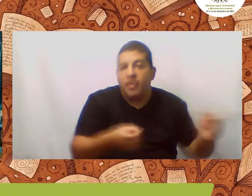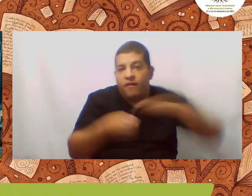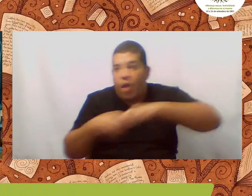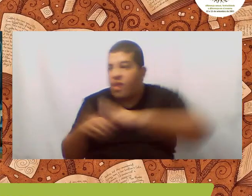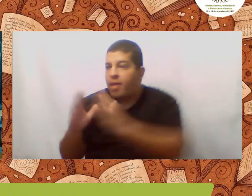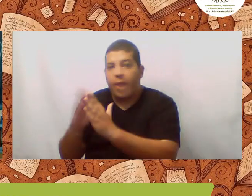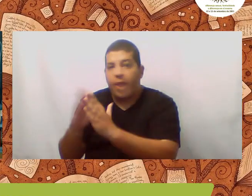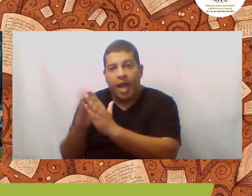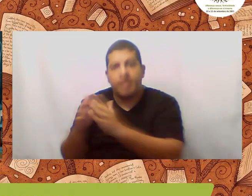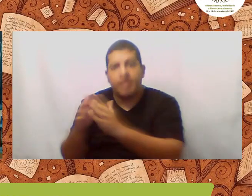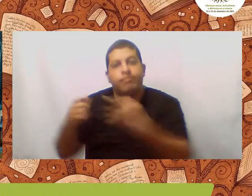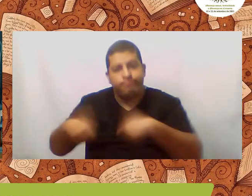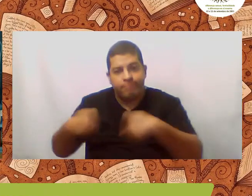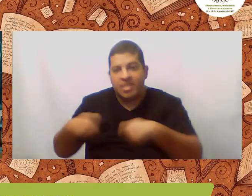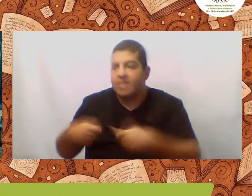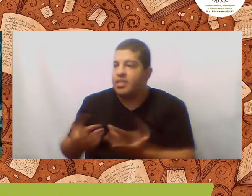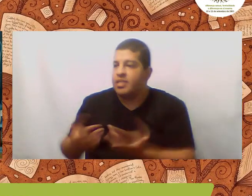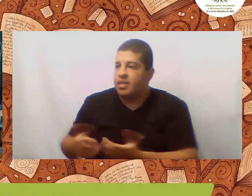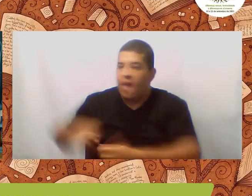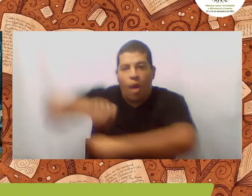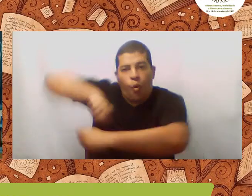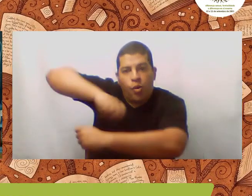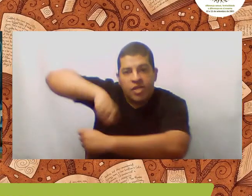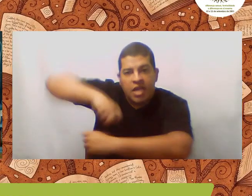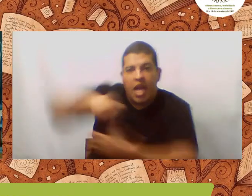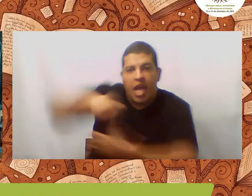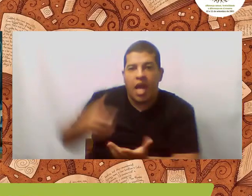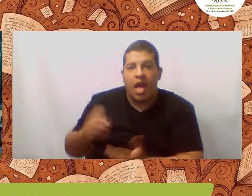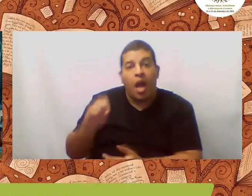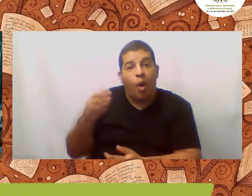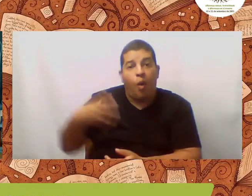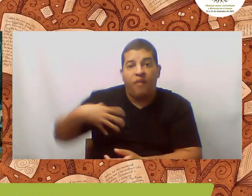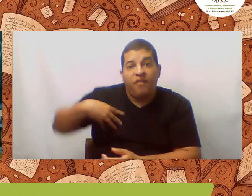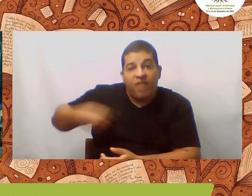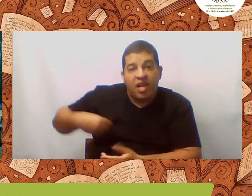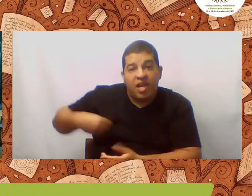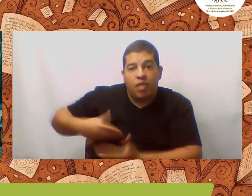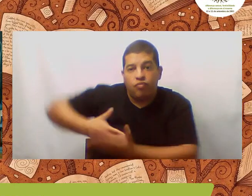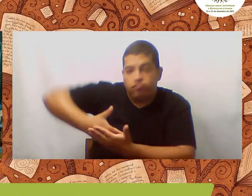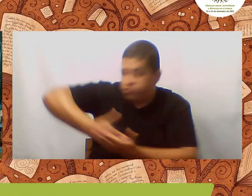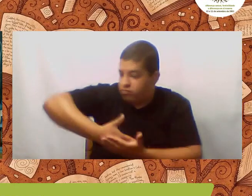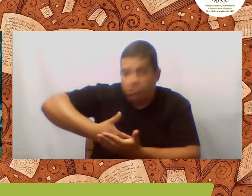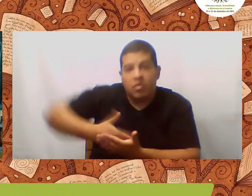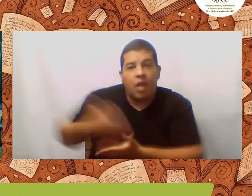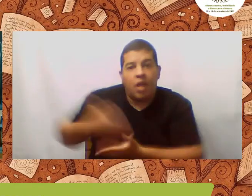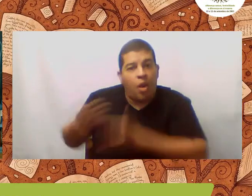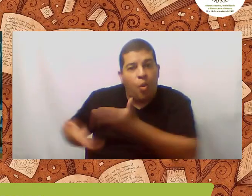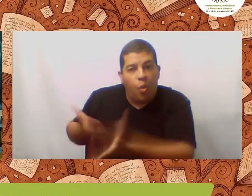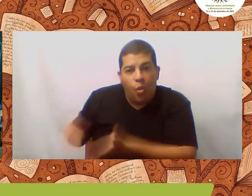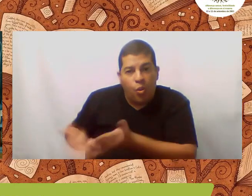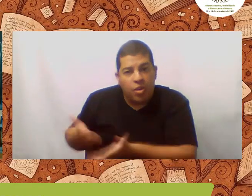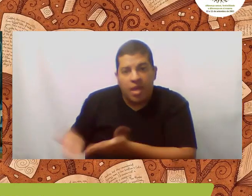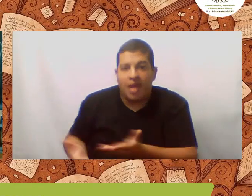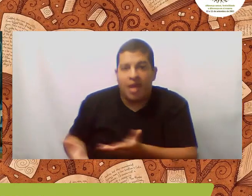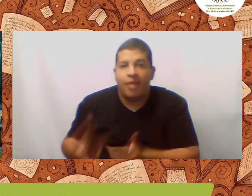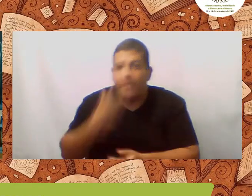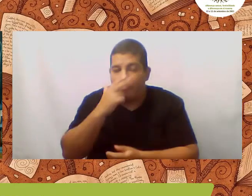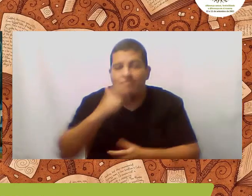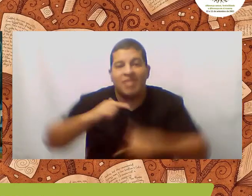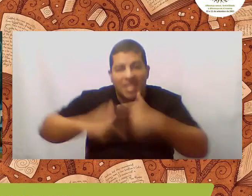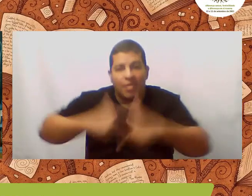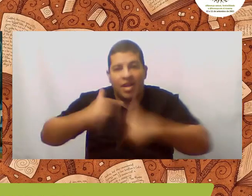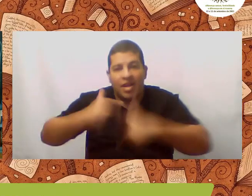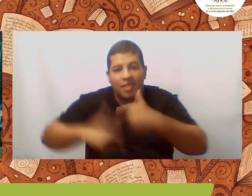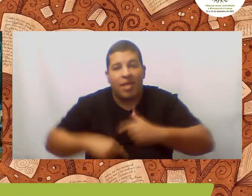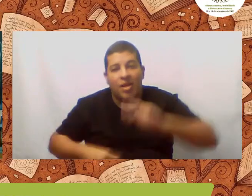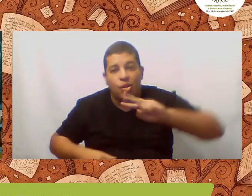cozinha, né, diante dos seus senhores, né? Então, isso exauria as mulheres, como vocês sabem, né? Na medida